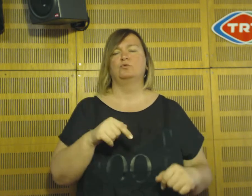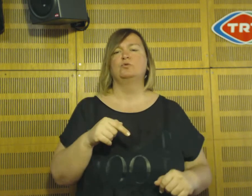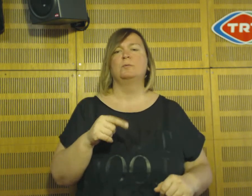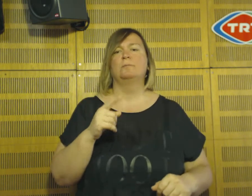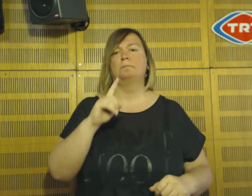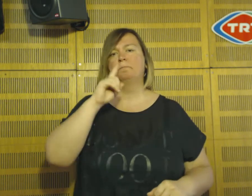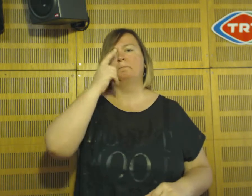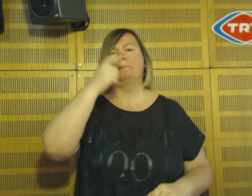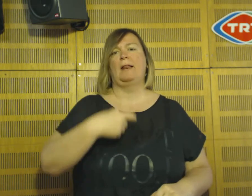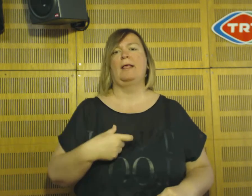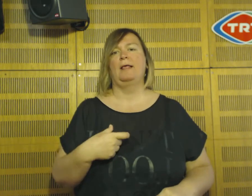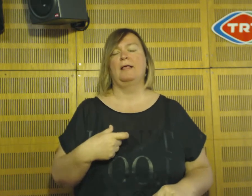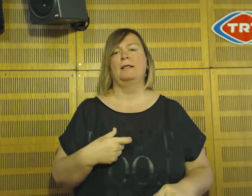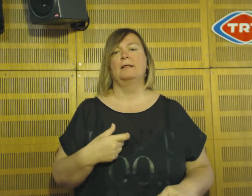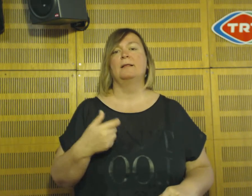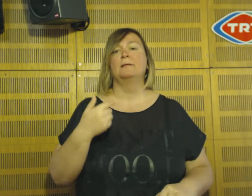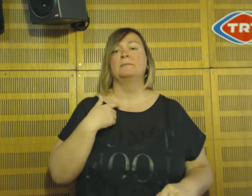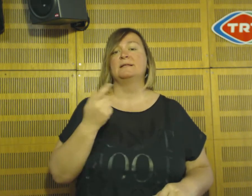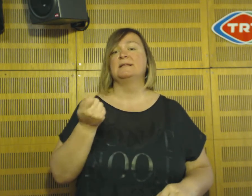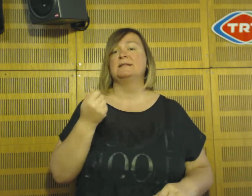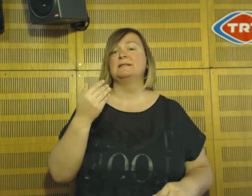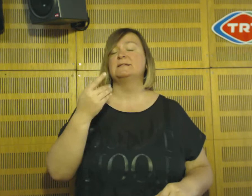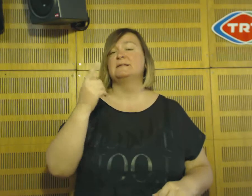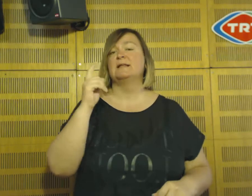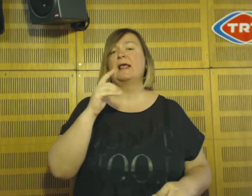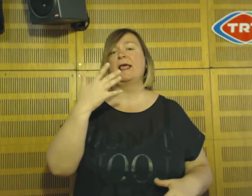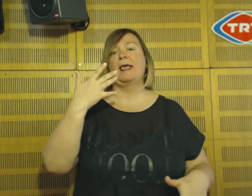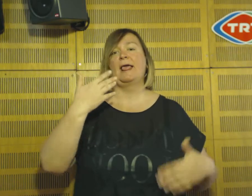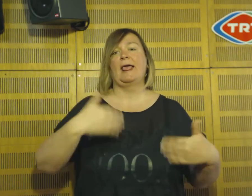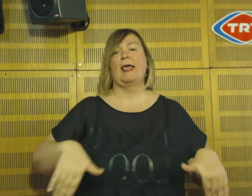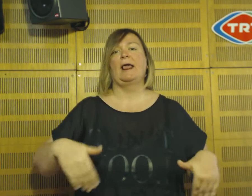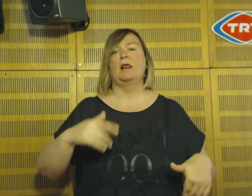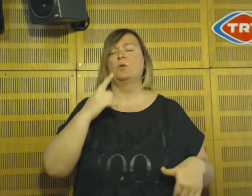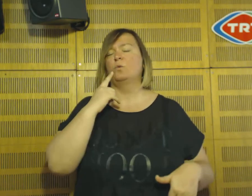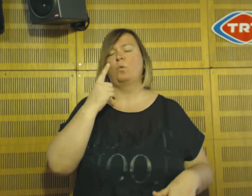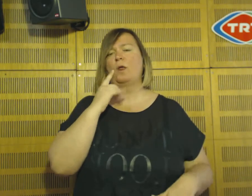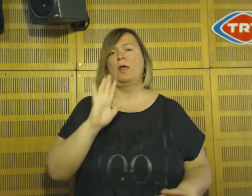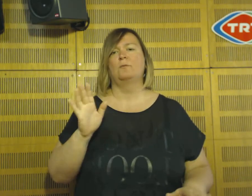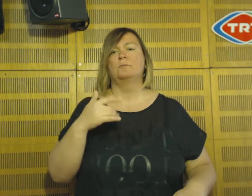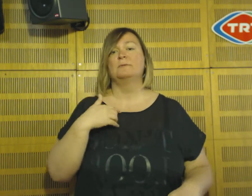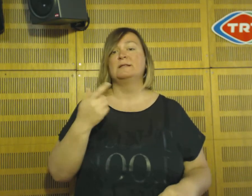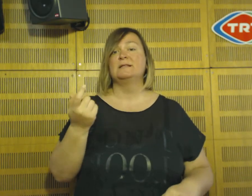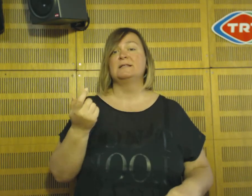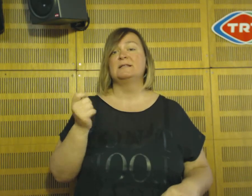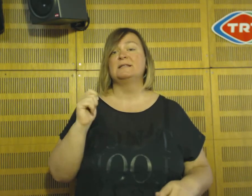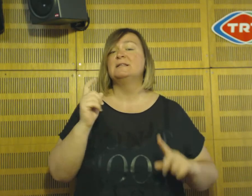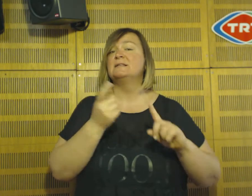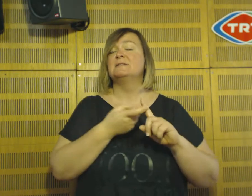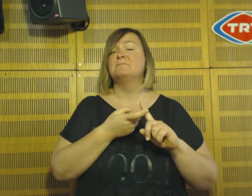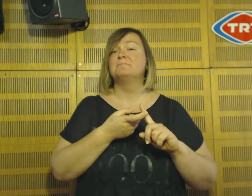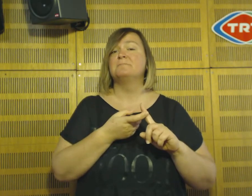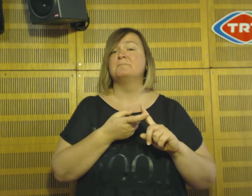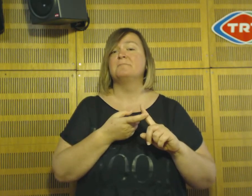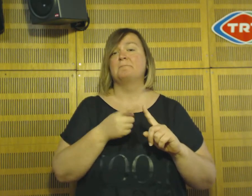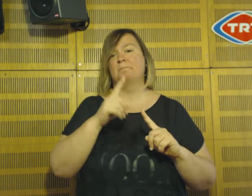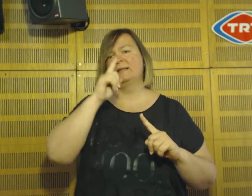birey. Evet. Biz istihdamı engel türü üzerinden yapmıyoruz. Biz istihdamı birey üzerinden